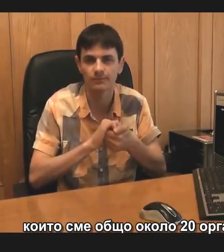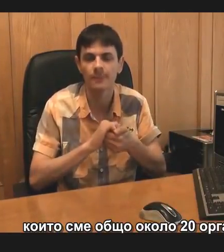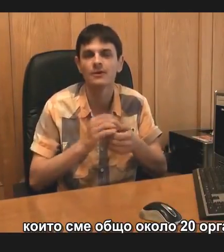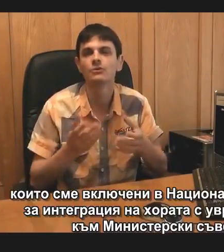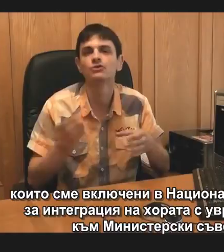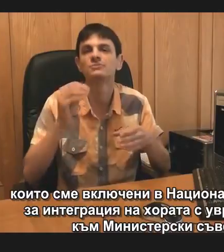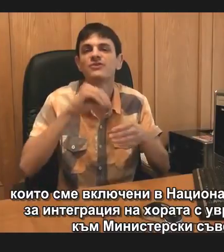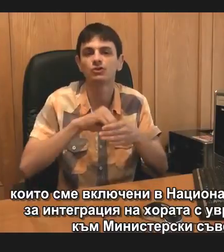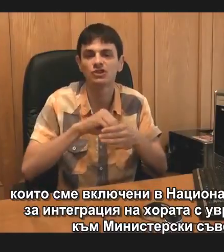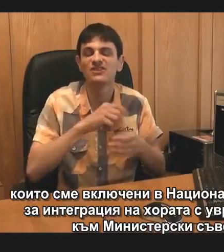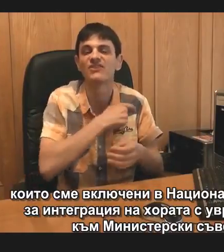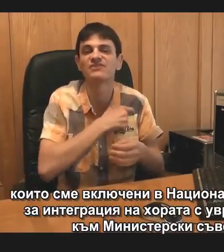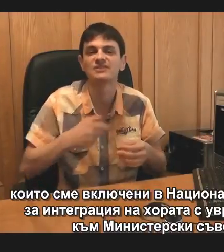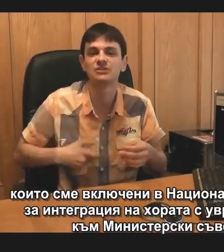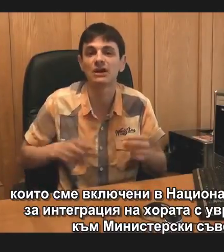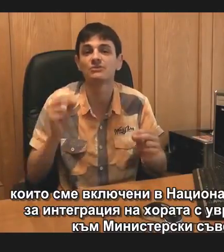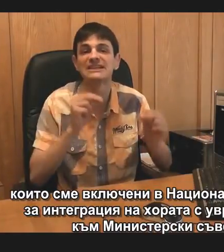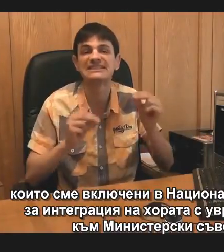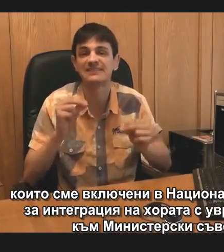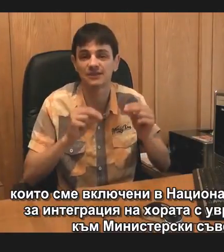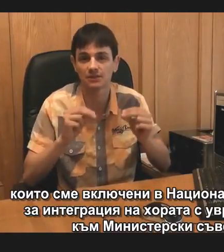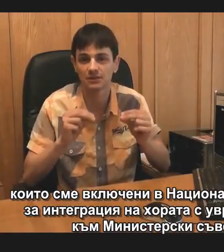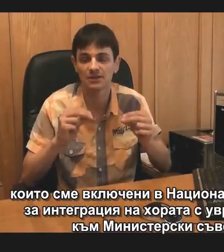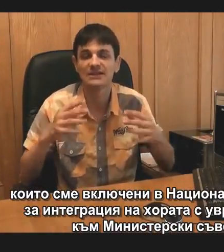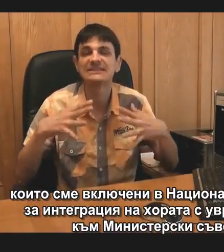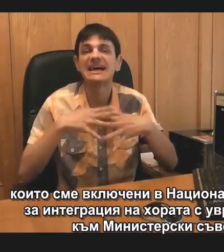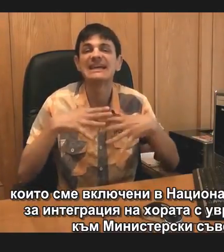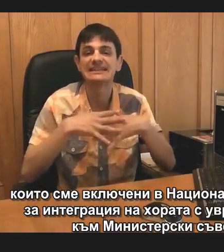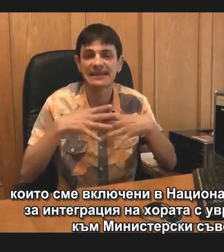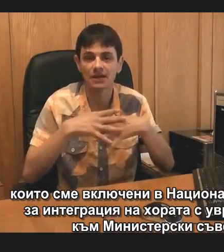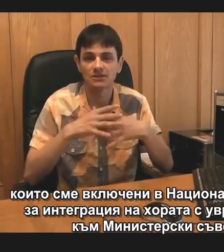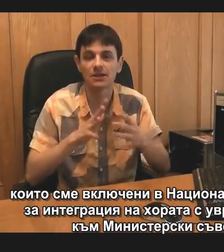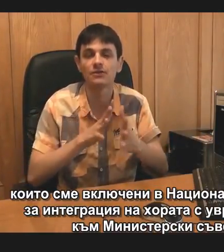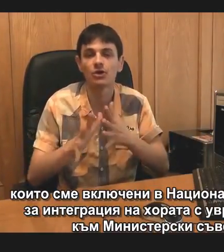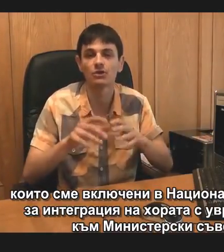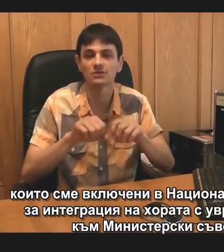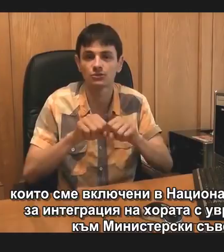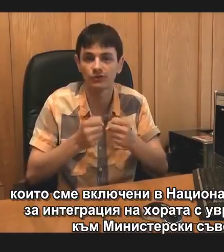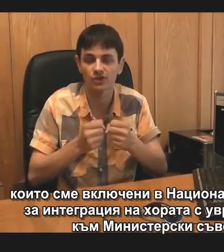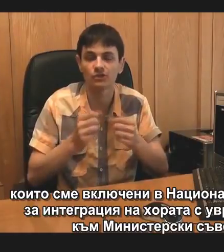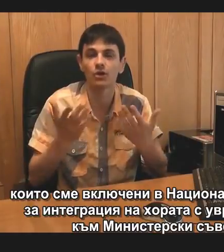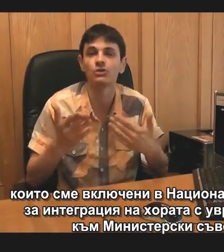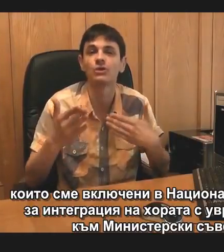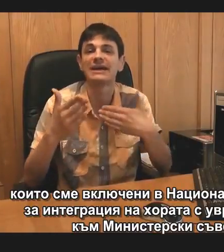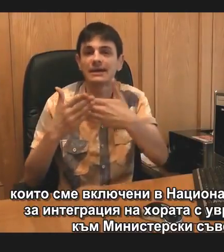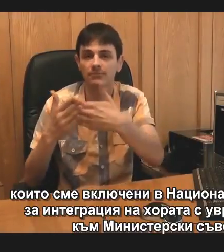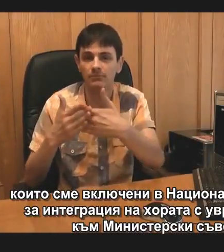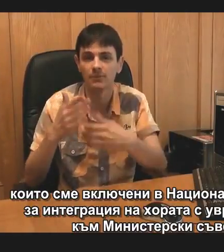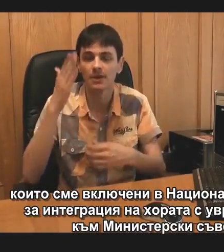които сме включени в Националния съвет за интеграция на хората с овреждения, който е към